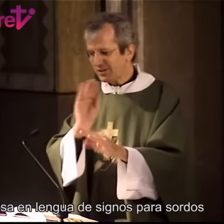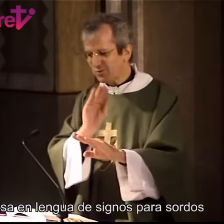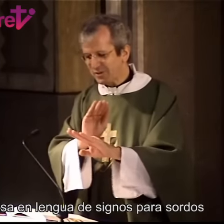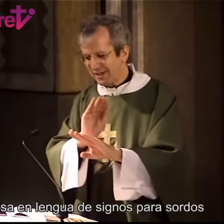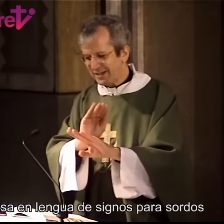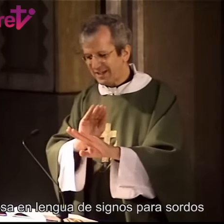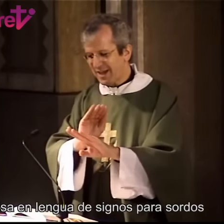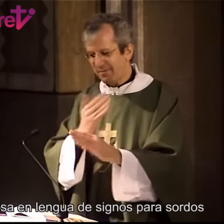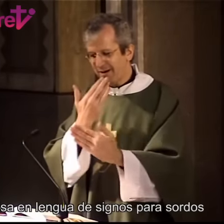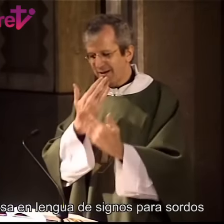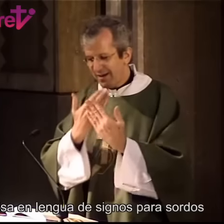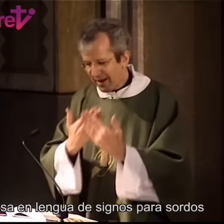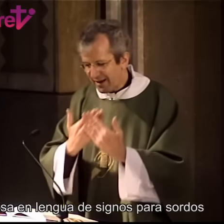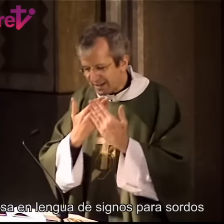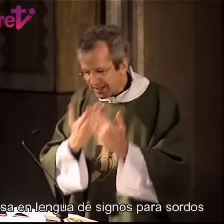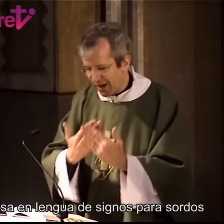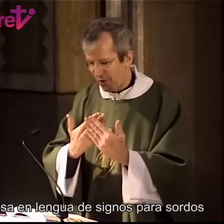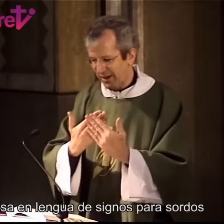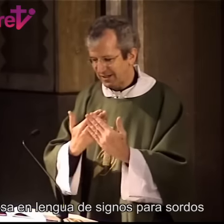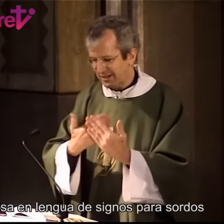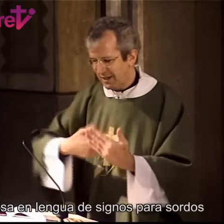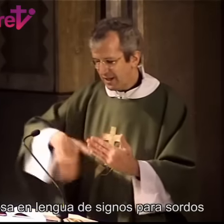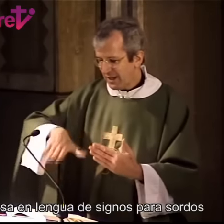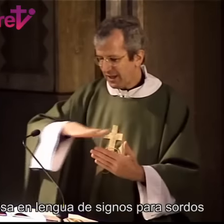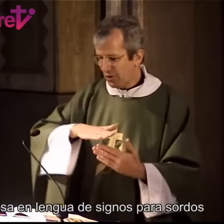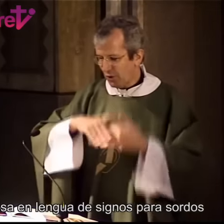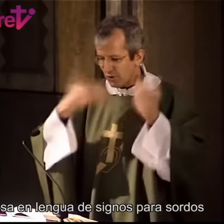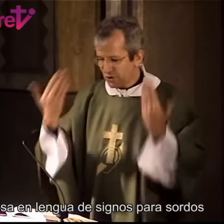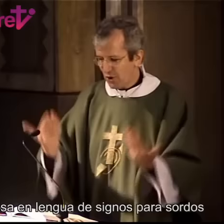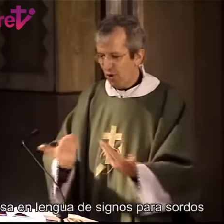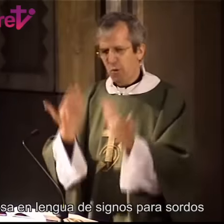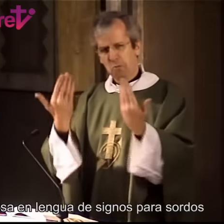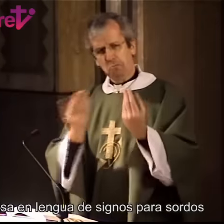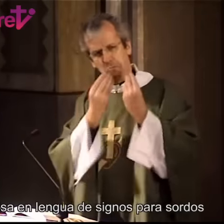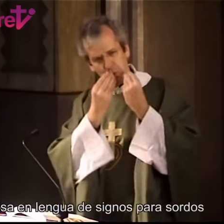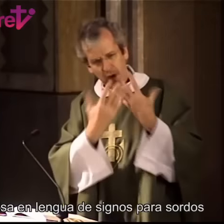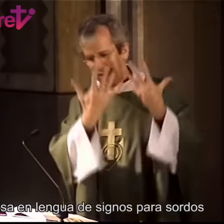Jesús enseñaba en las sinagogas y todos lo alababan.